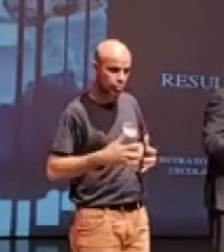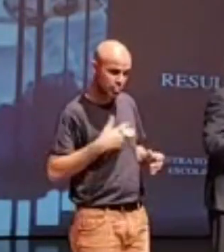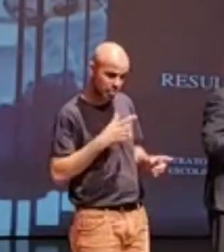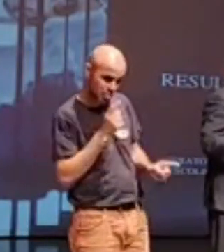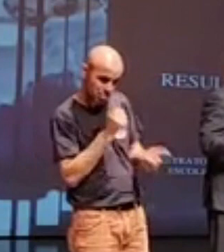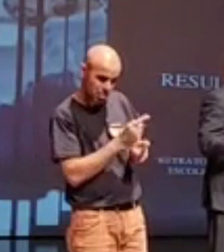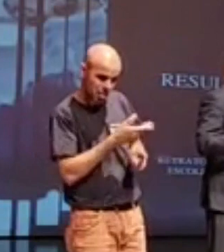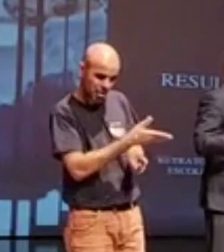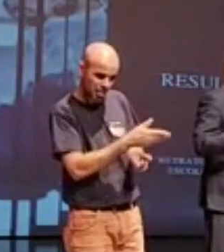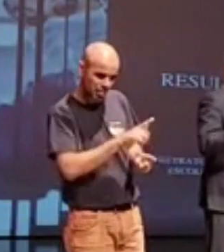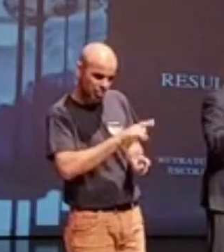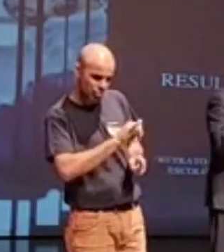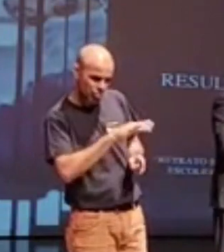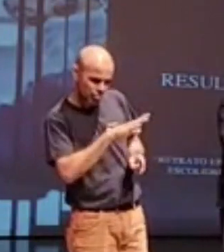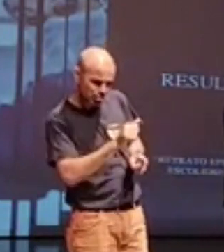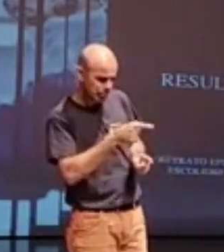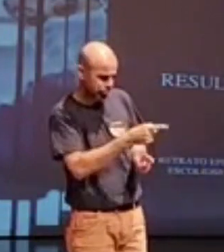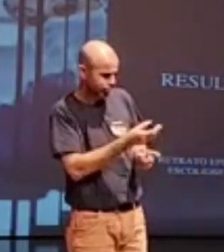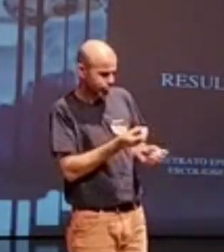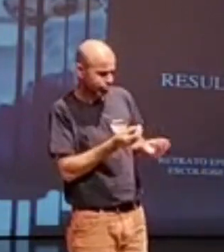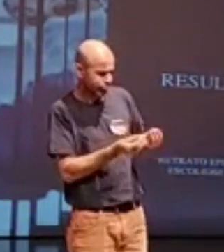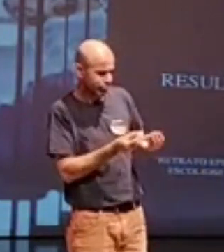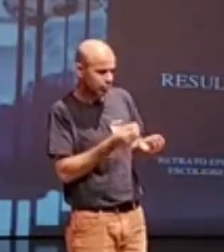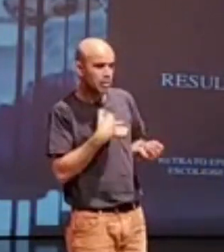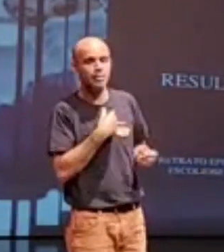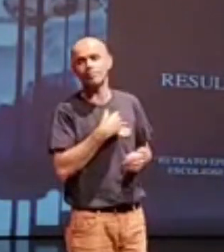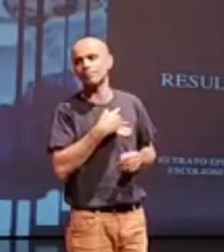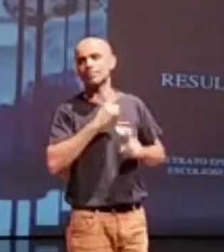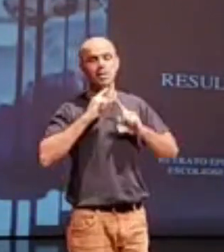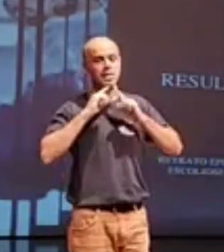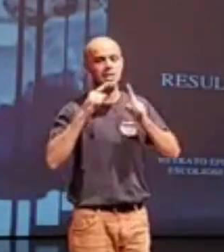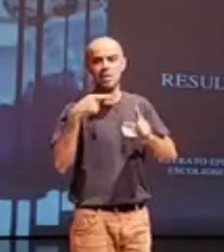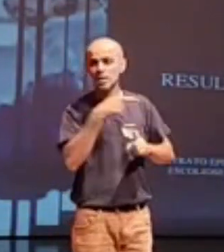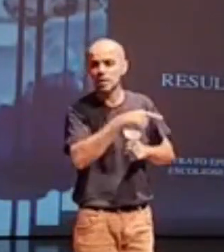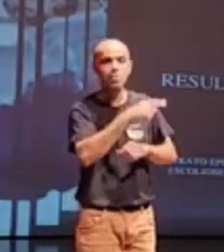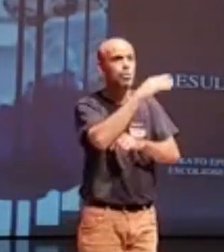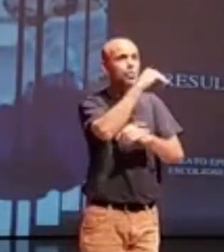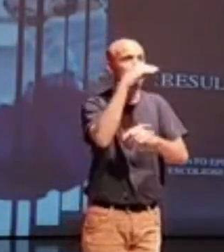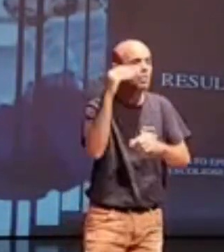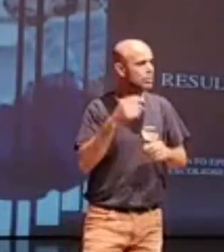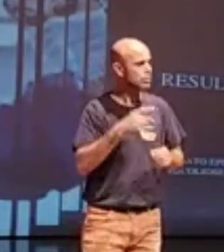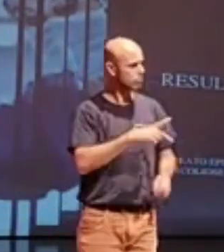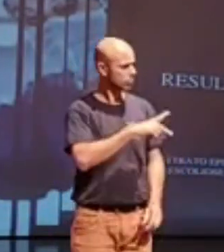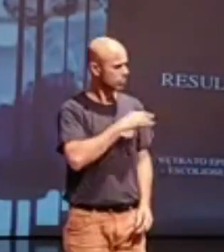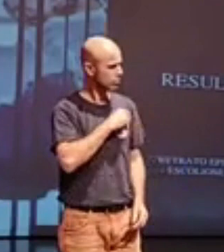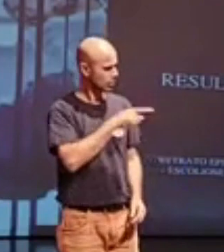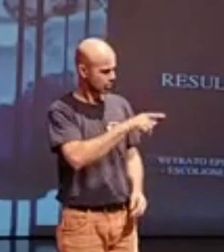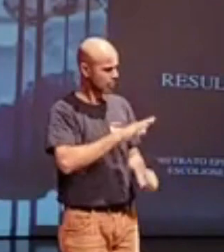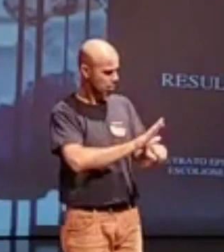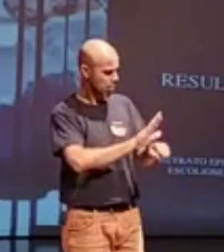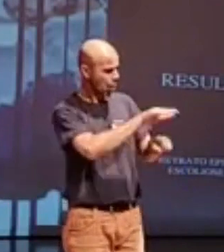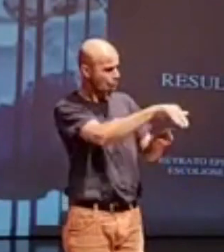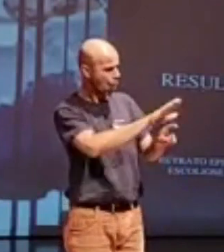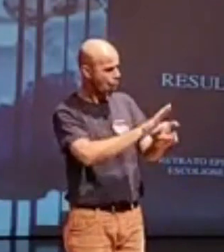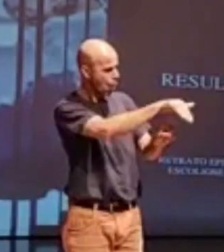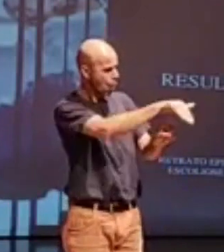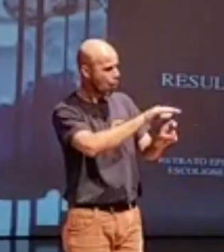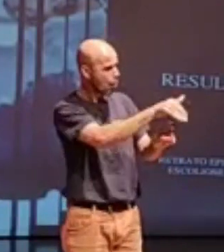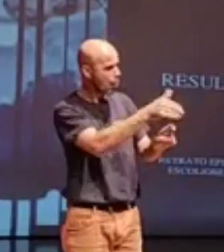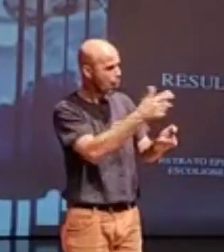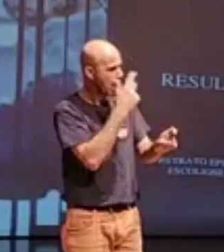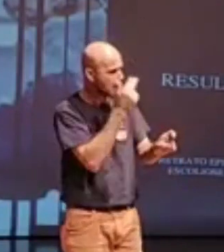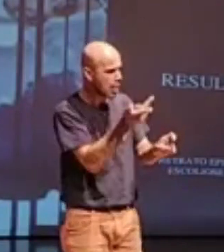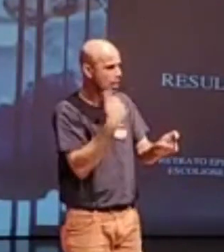de giba, né? E que é a queixa principal estética, geralmente, do adolescente. Fala assim, nossa, você dá um calombo aí nas costas quando você flete o